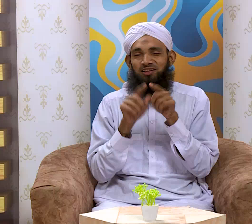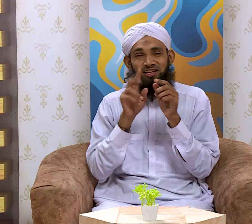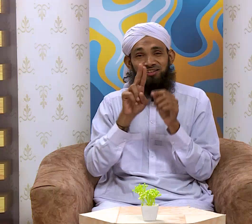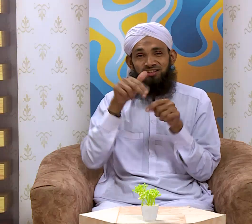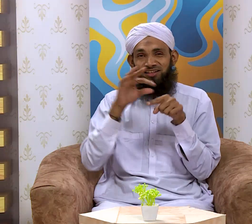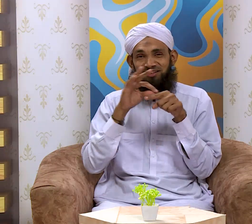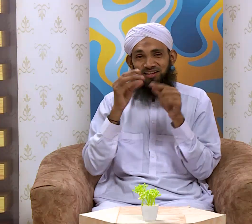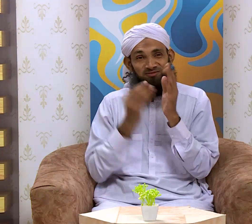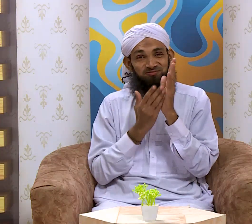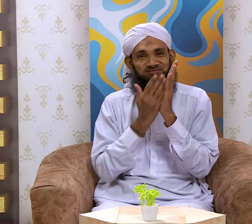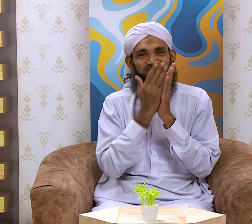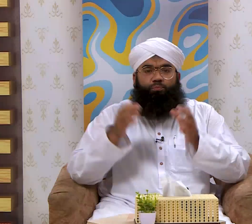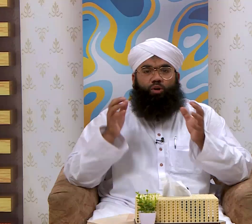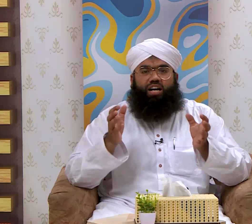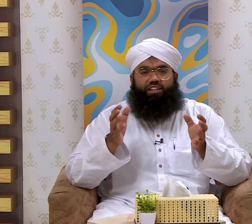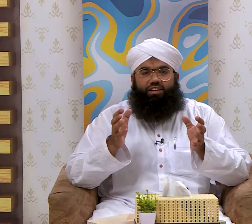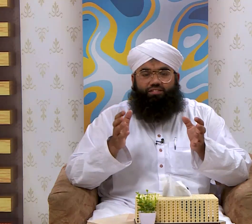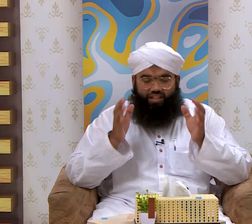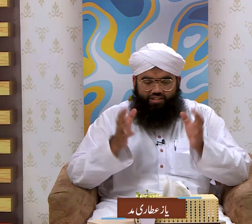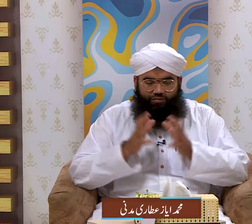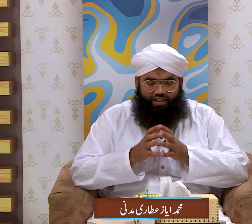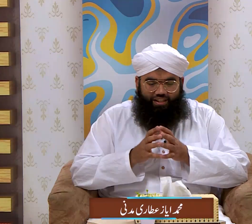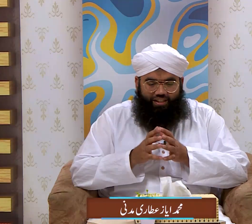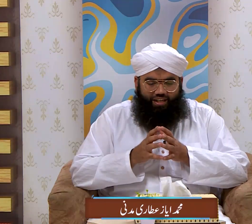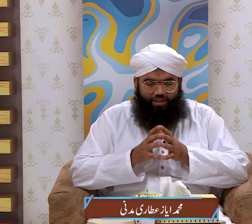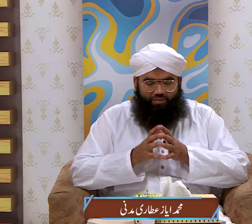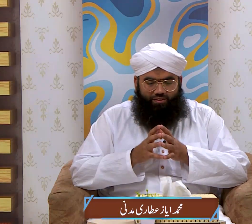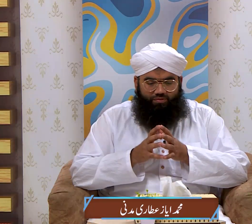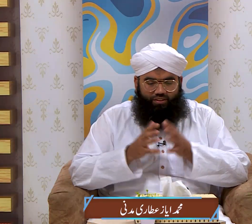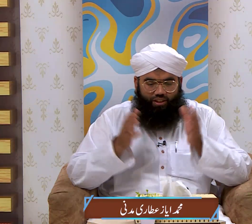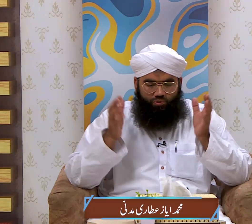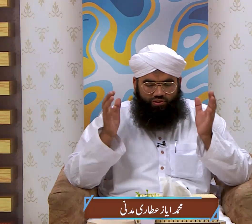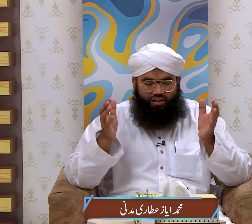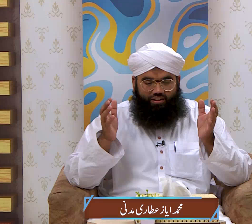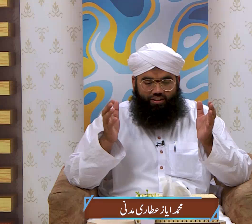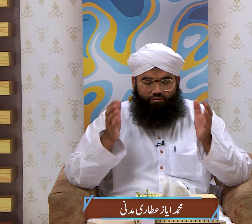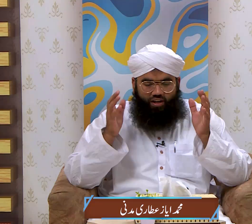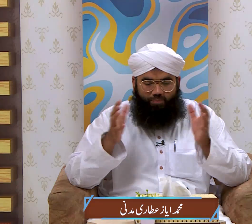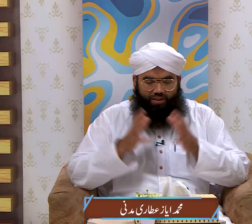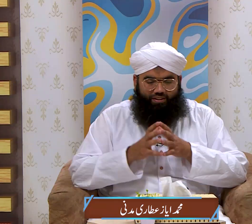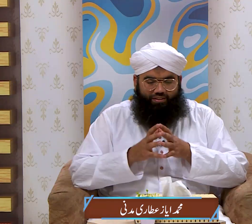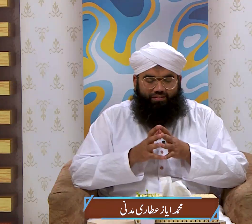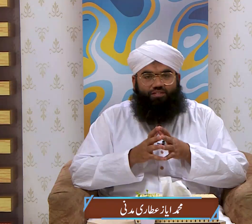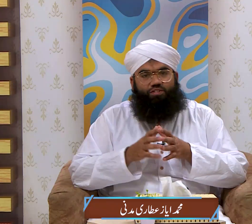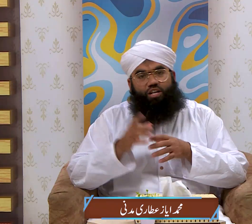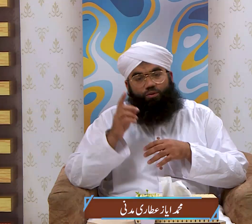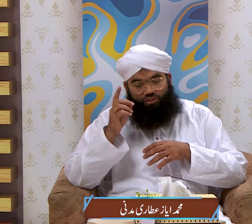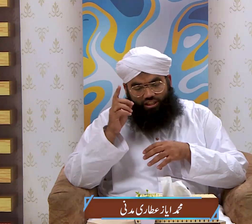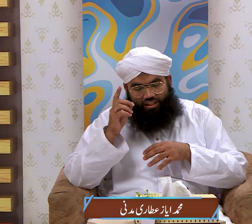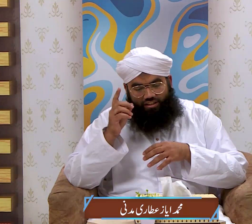عطا فرمایا۔ سبحان اللہ، براق کی تیز رفتاری کا یہ عالم تھا کہ اس کا قدم وہاں پڑتا تھا جہاں اس کی نگاہ